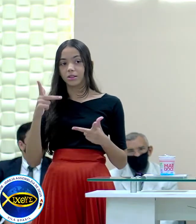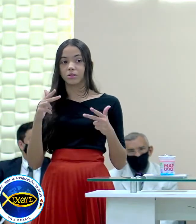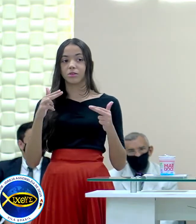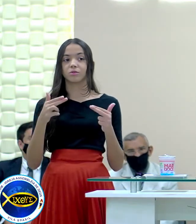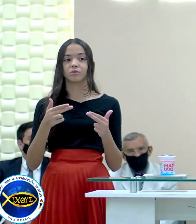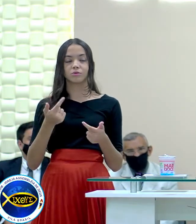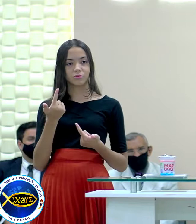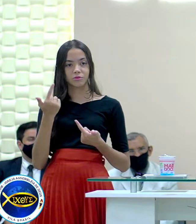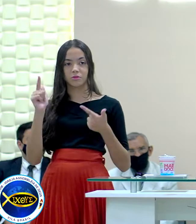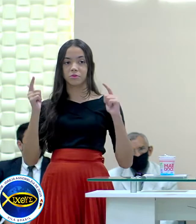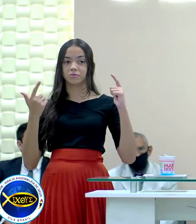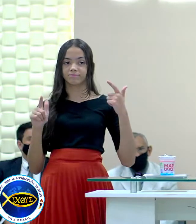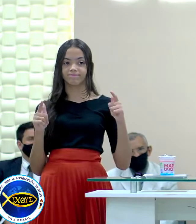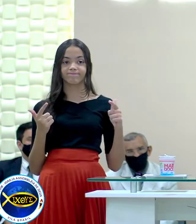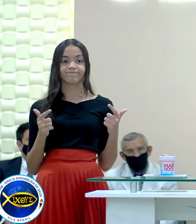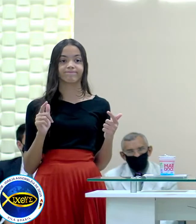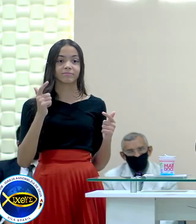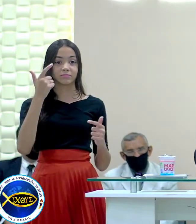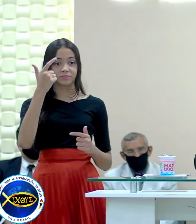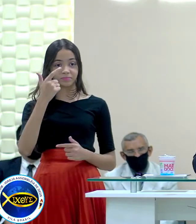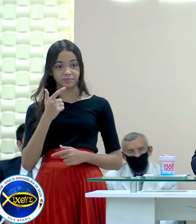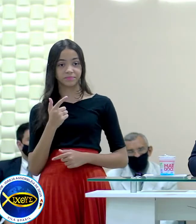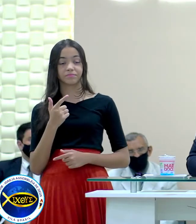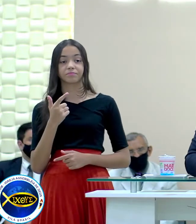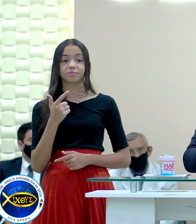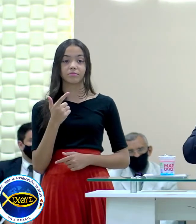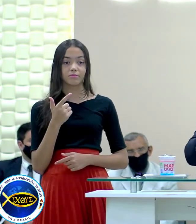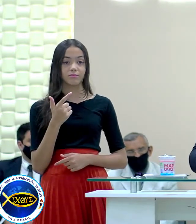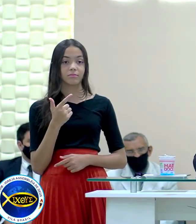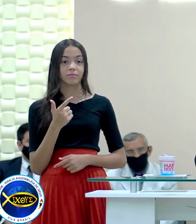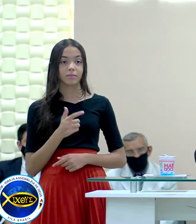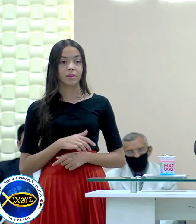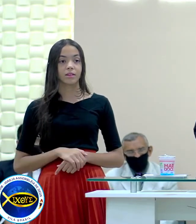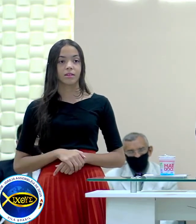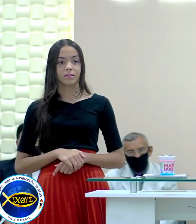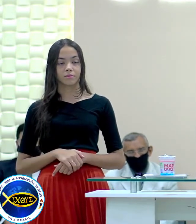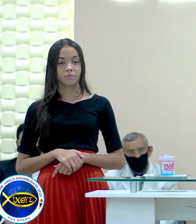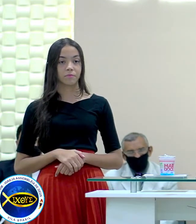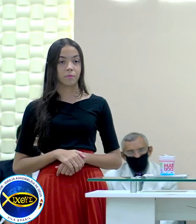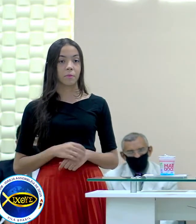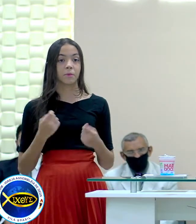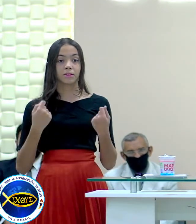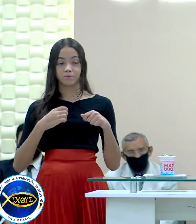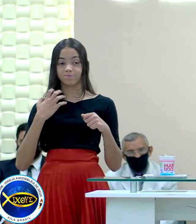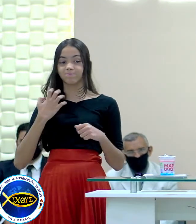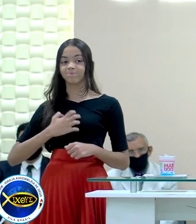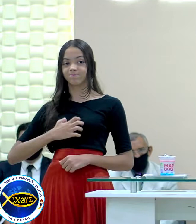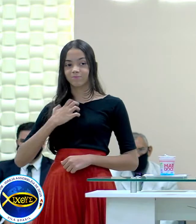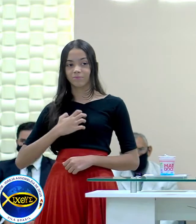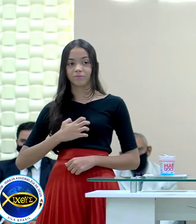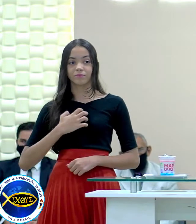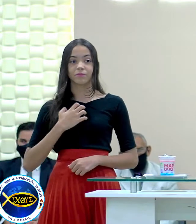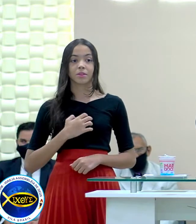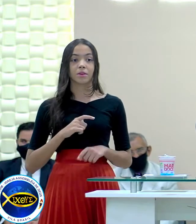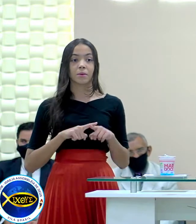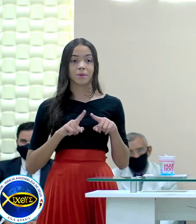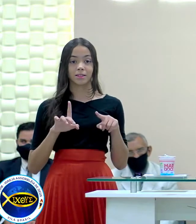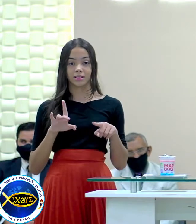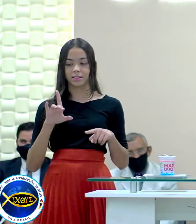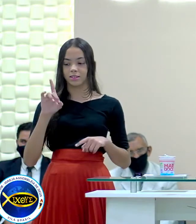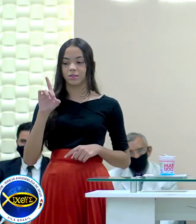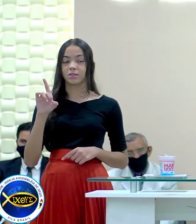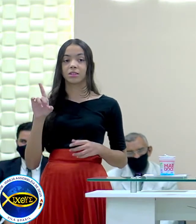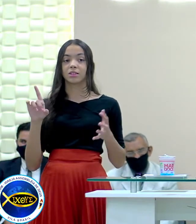por natureza merecedores da ira. Versículo 4, todavia Deus, que é rico